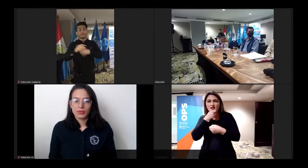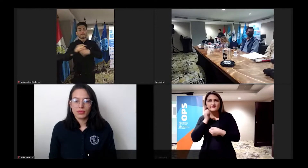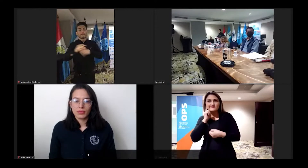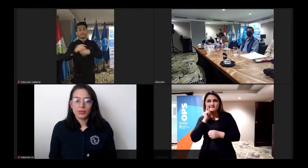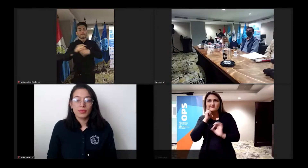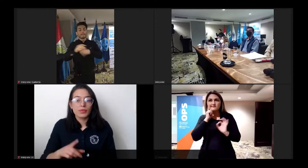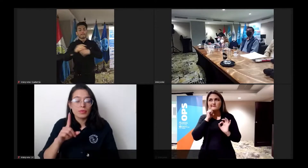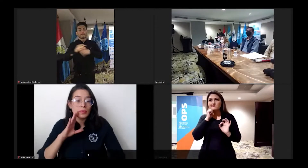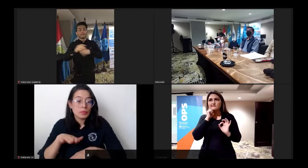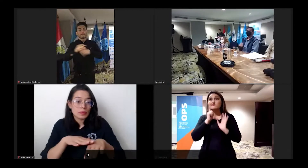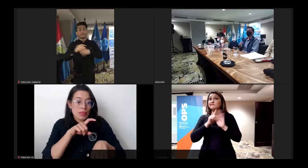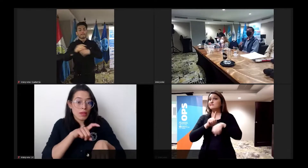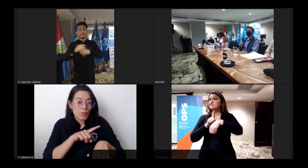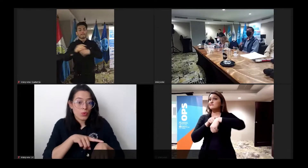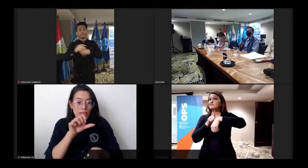Recordarles 10 minutos.